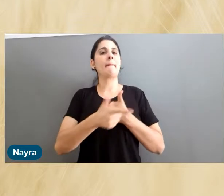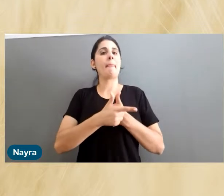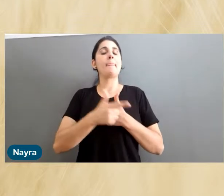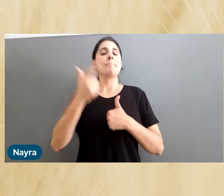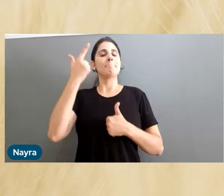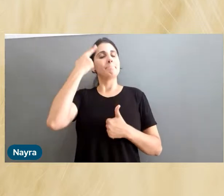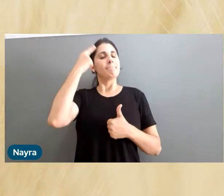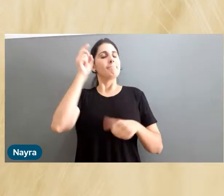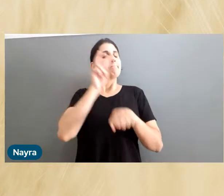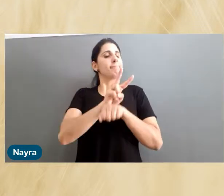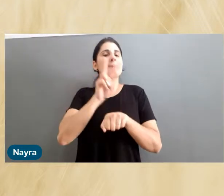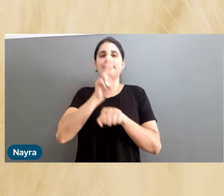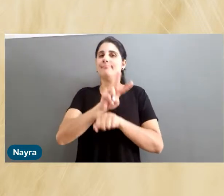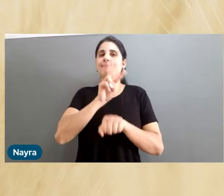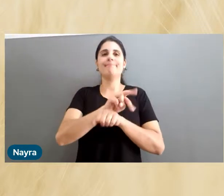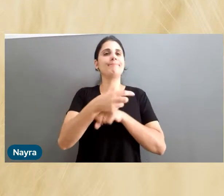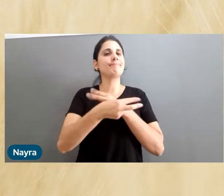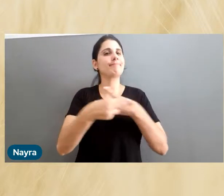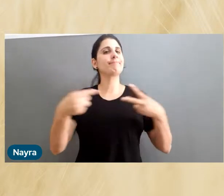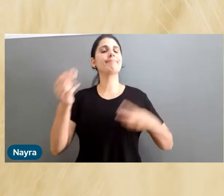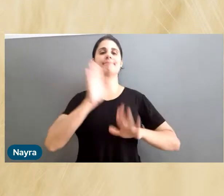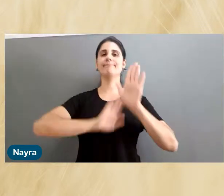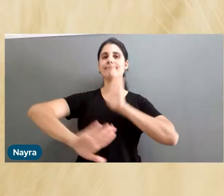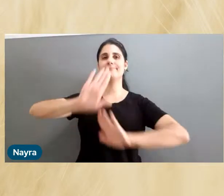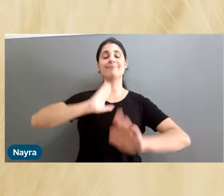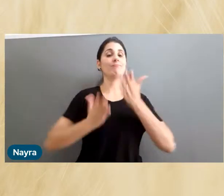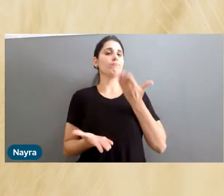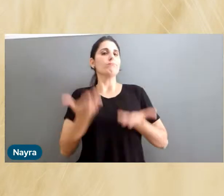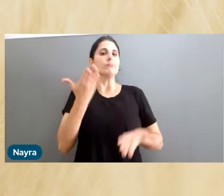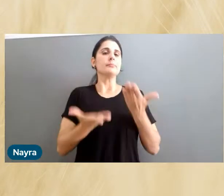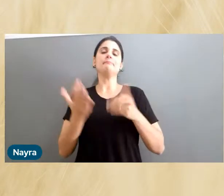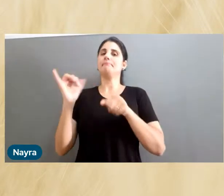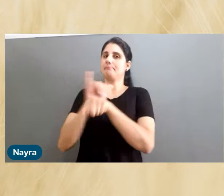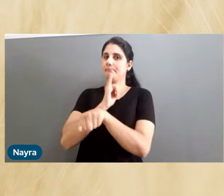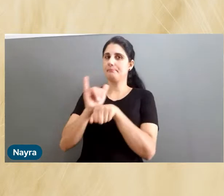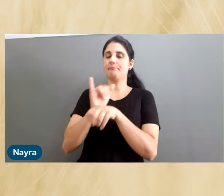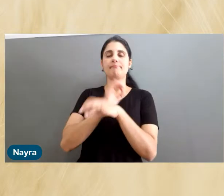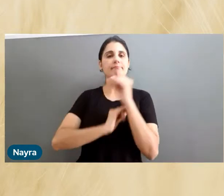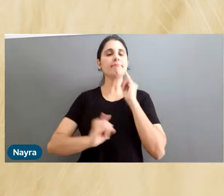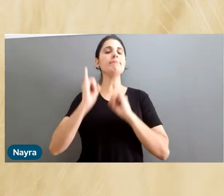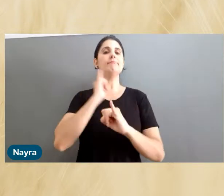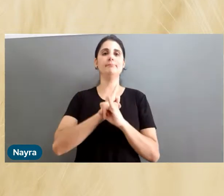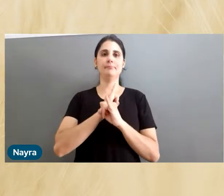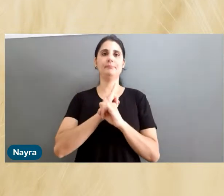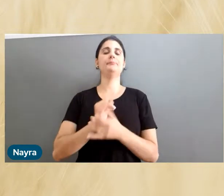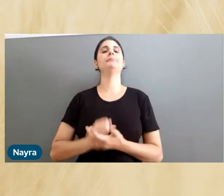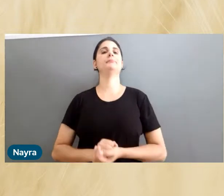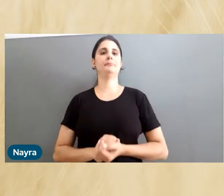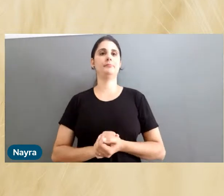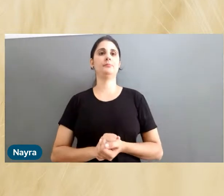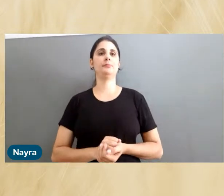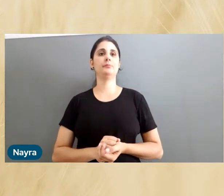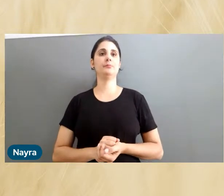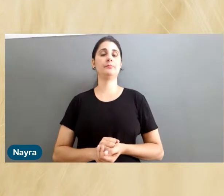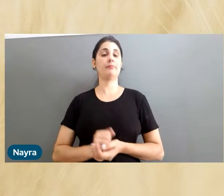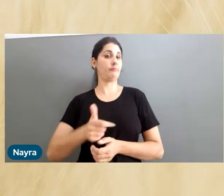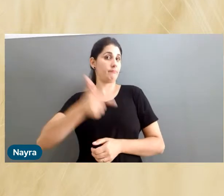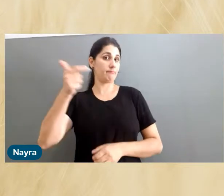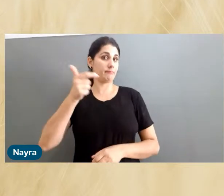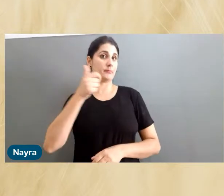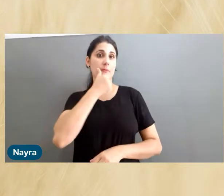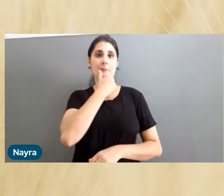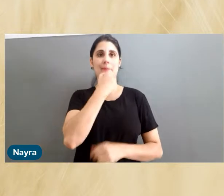com aquilo que nos chega através dessa ferramenta poderosa que é a internet. Um segundo ciclo é o nosso